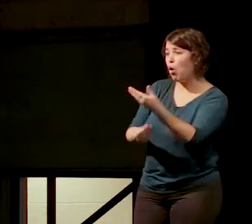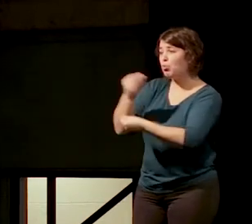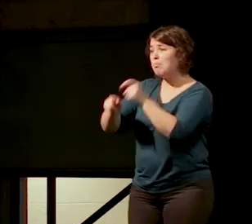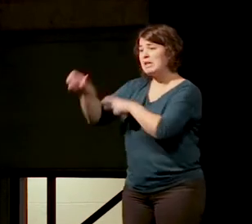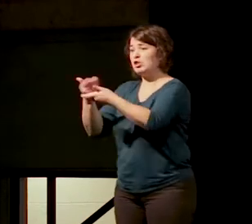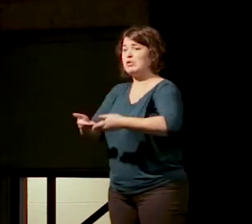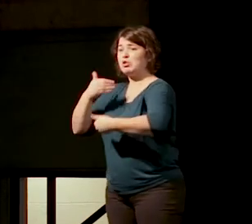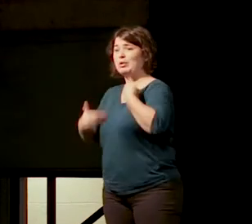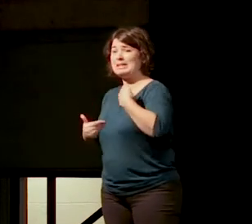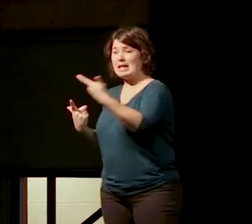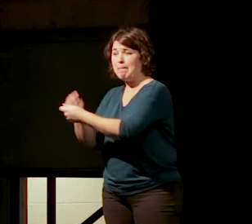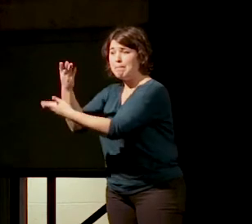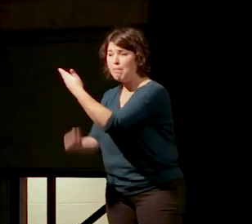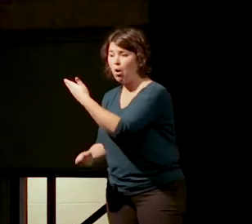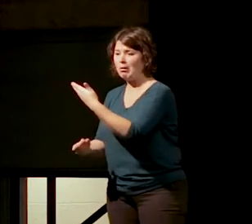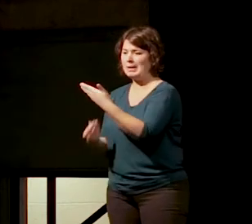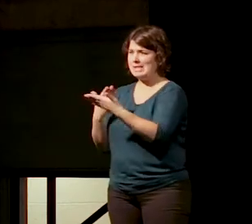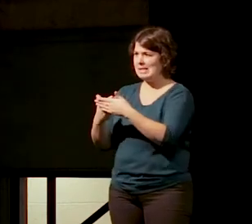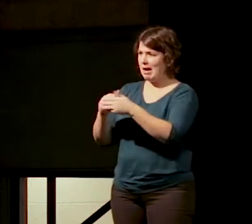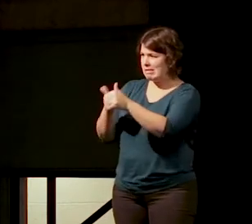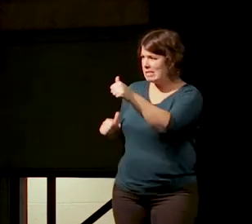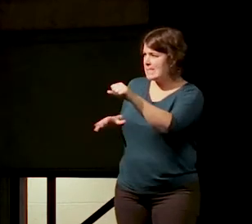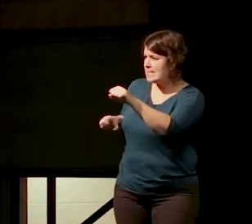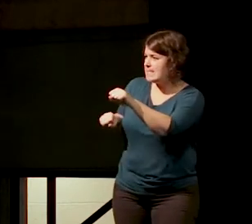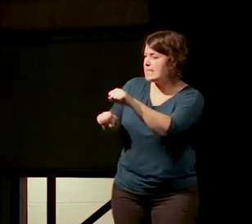de handicap et que ce retard est en train d'être comblé.